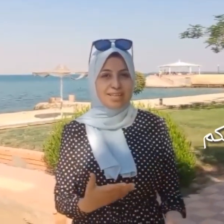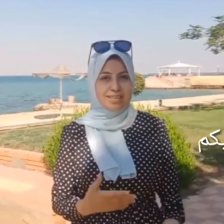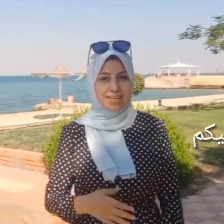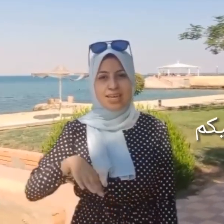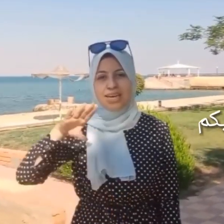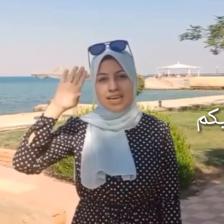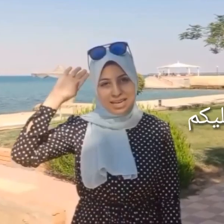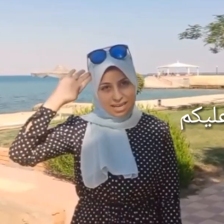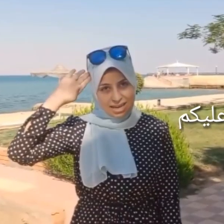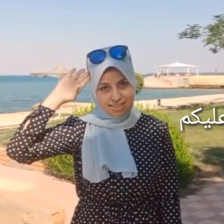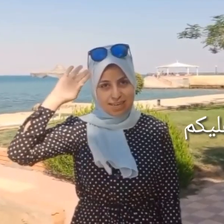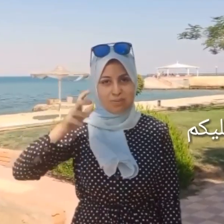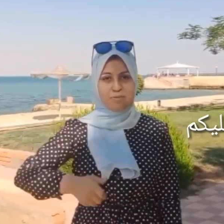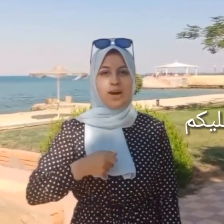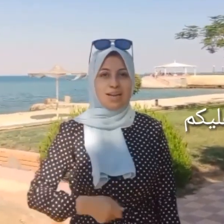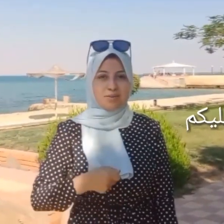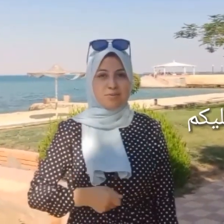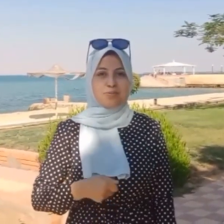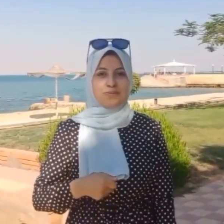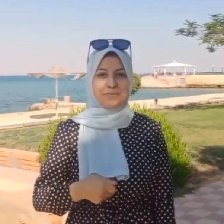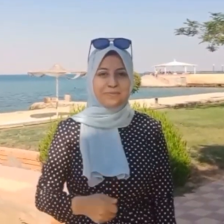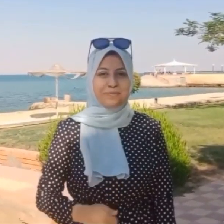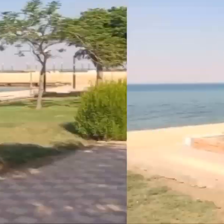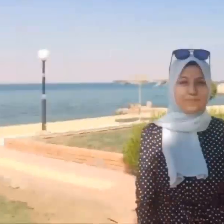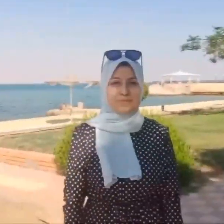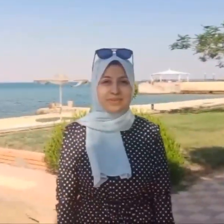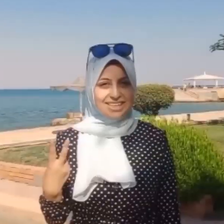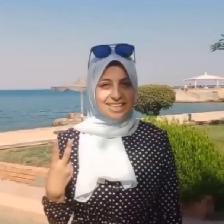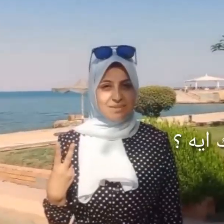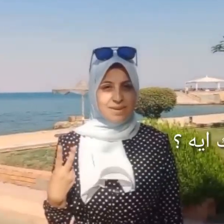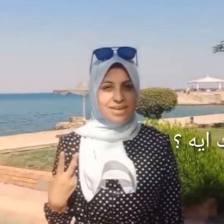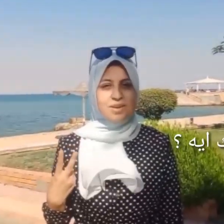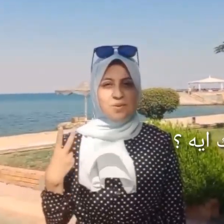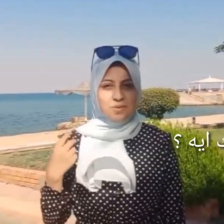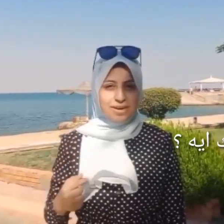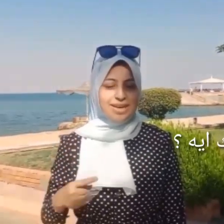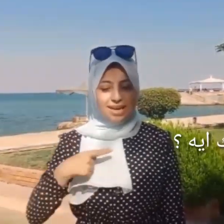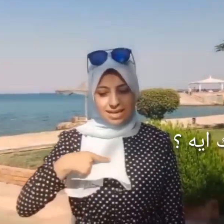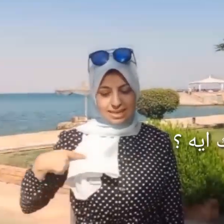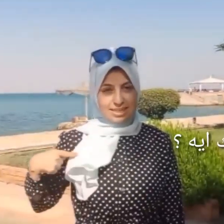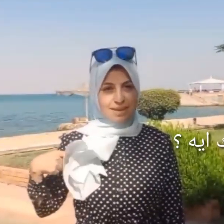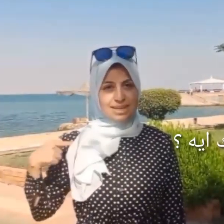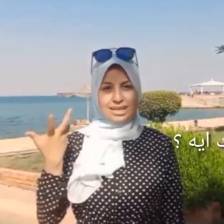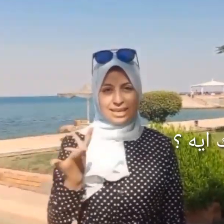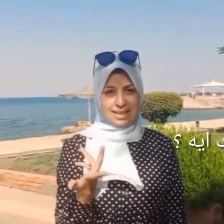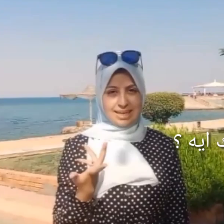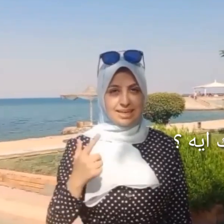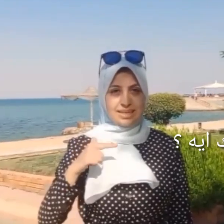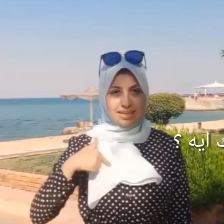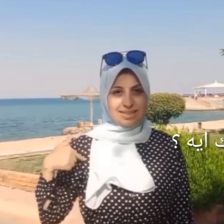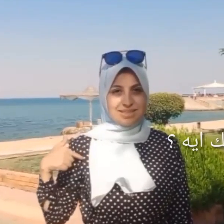العادية، السلام عليكم. معانا تاني كلمة وهي اسمك ايه؟